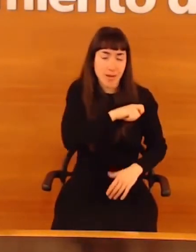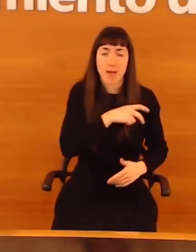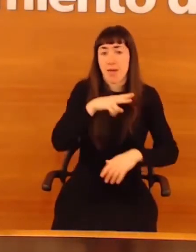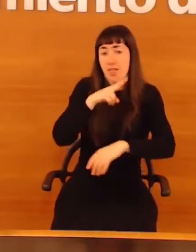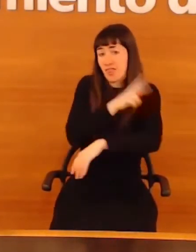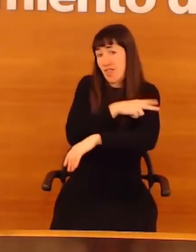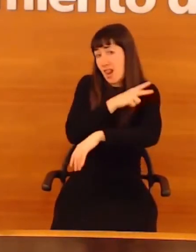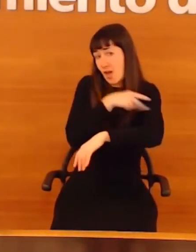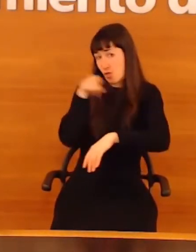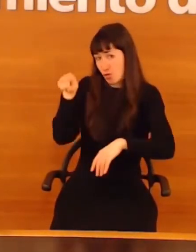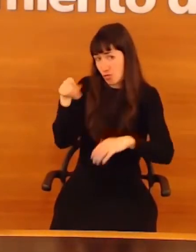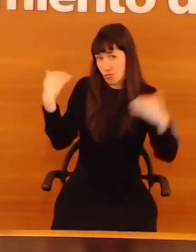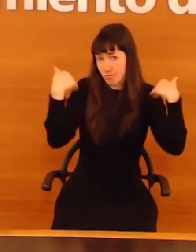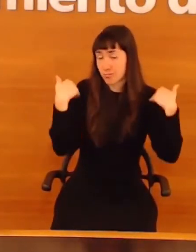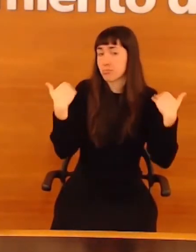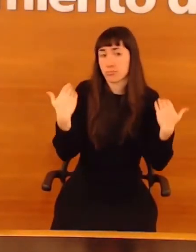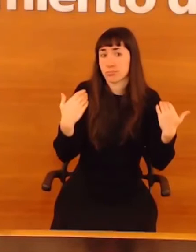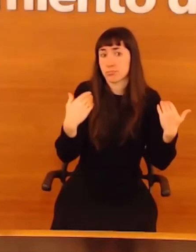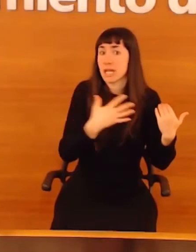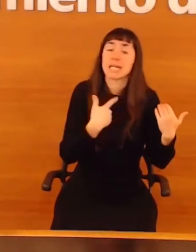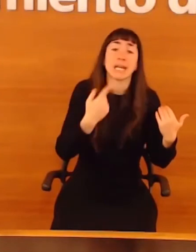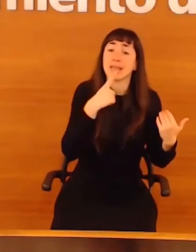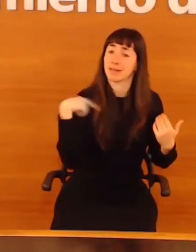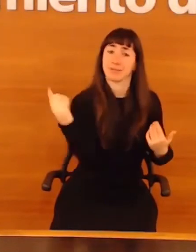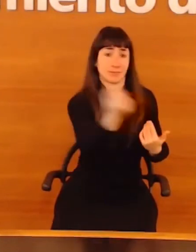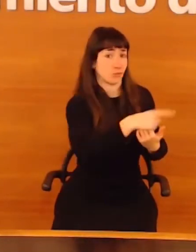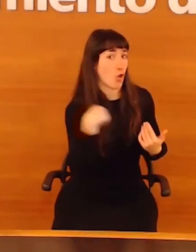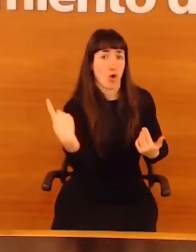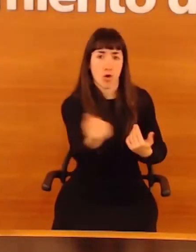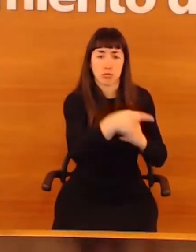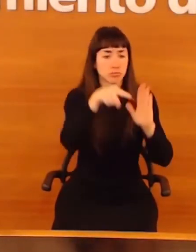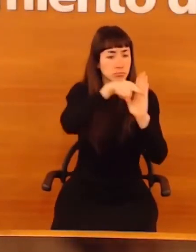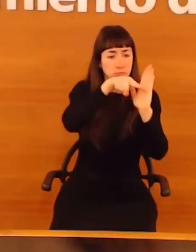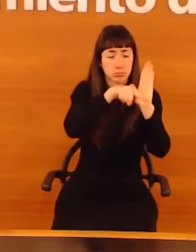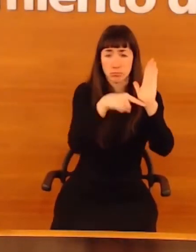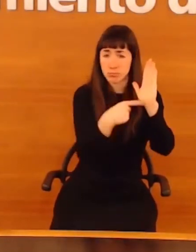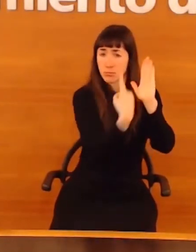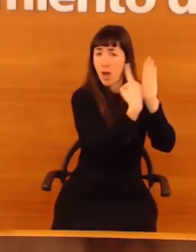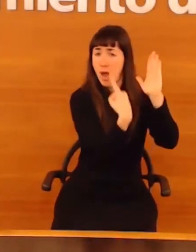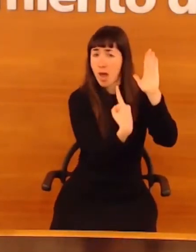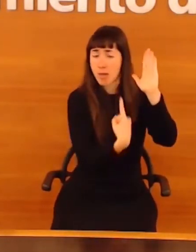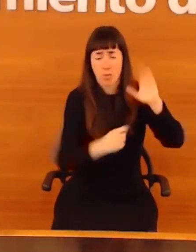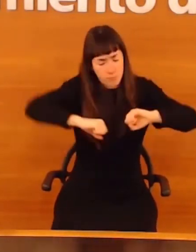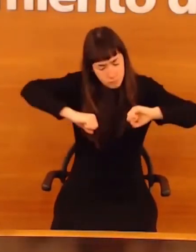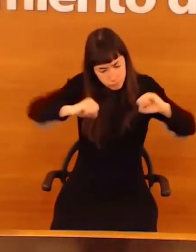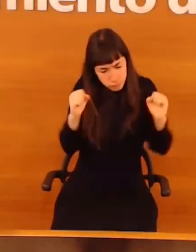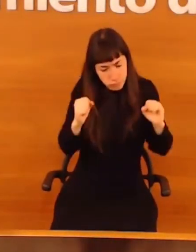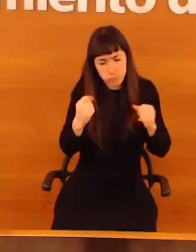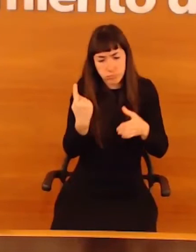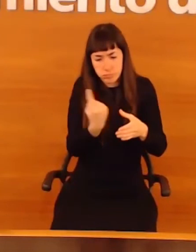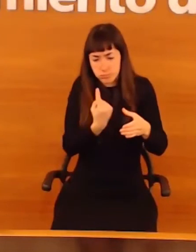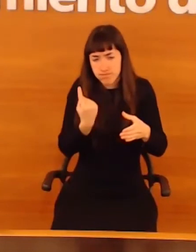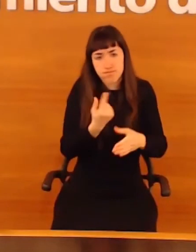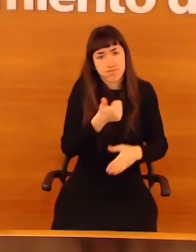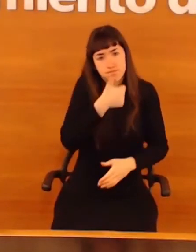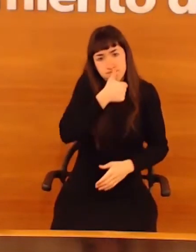Delegación de Gobierno. Estamos hablando de que necesitamos respetar todas las medidas de contención, de cuarentena, de aislamiento que